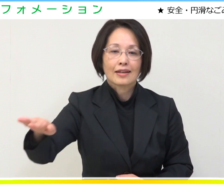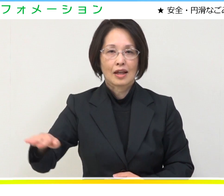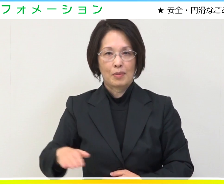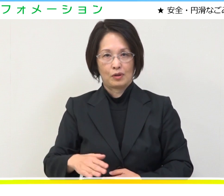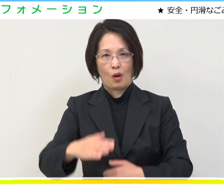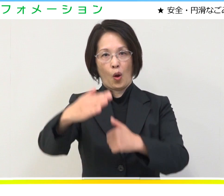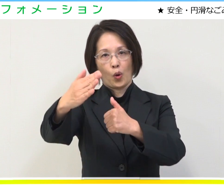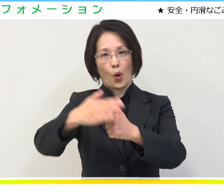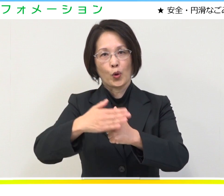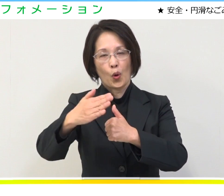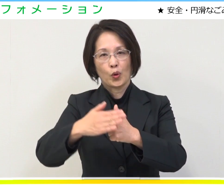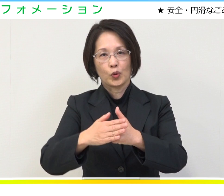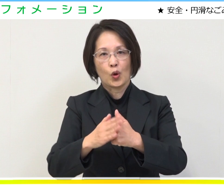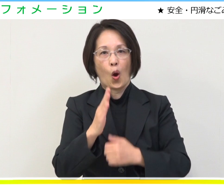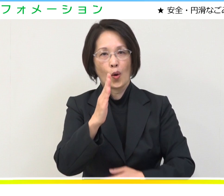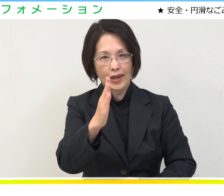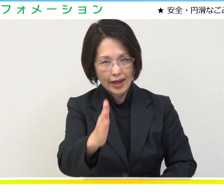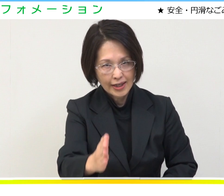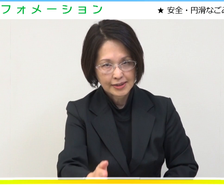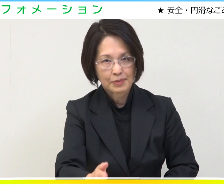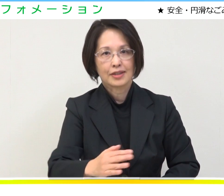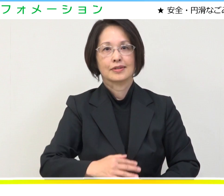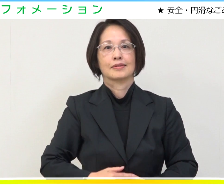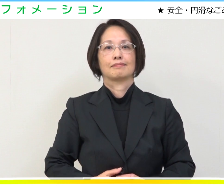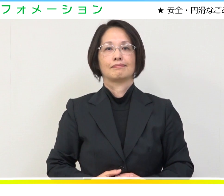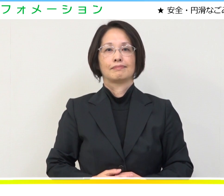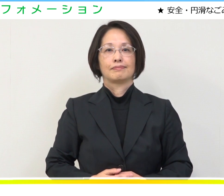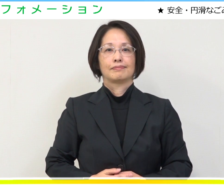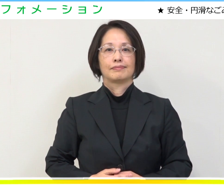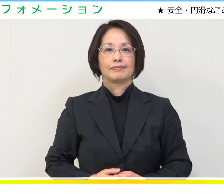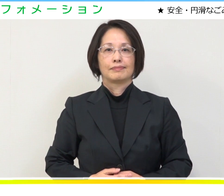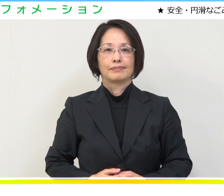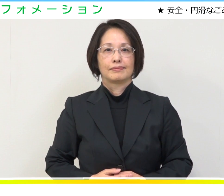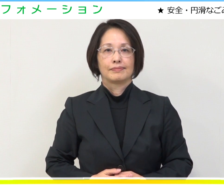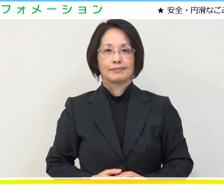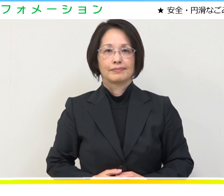皆様のご協力をお願いします